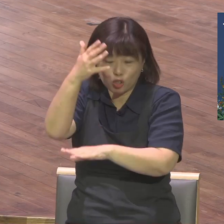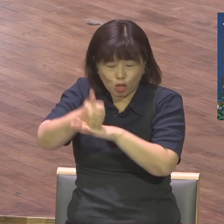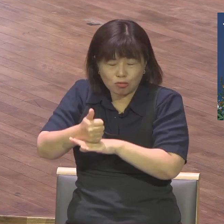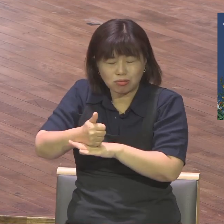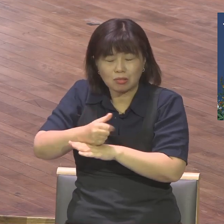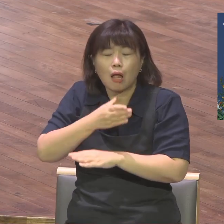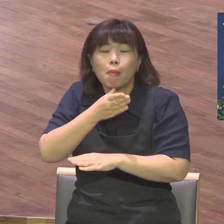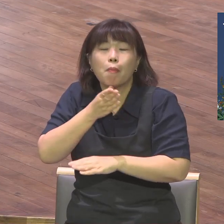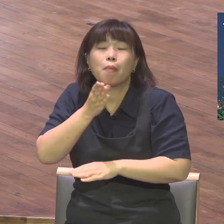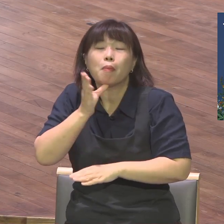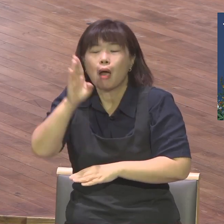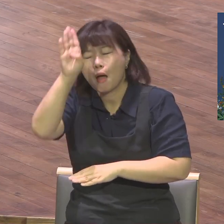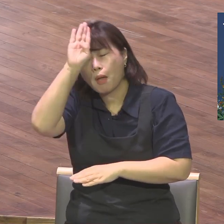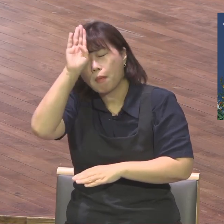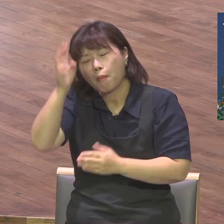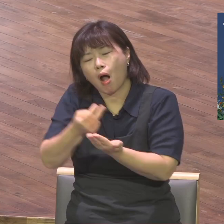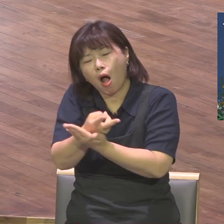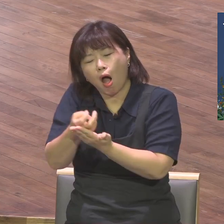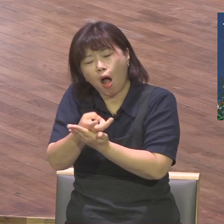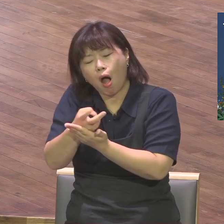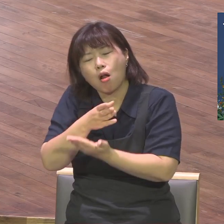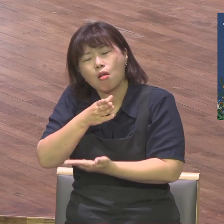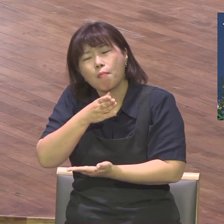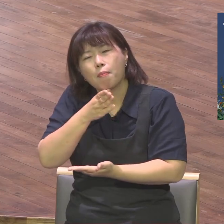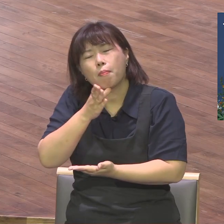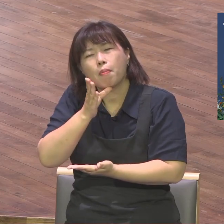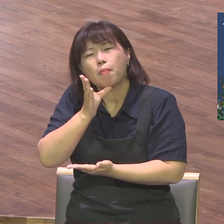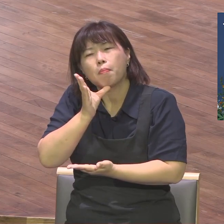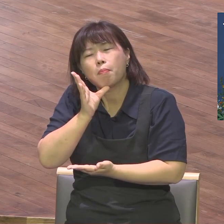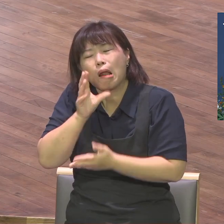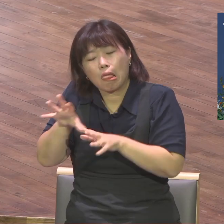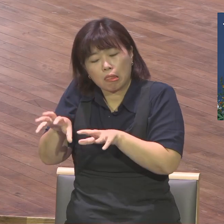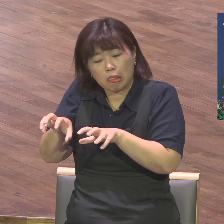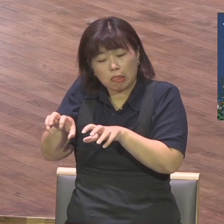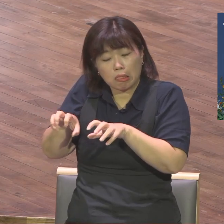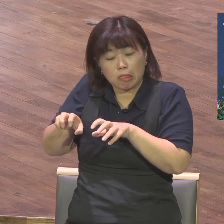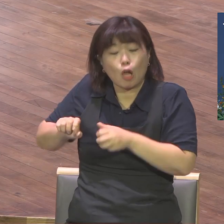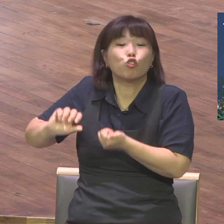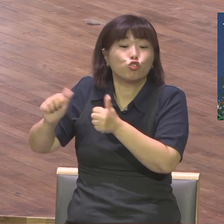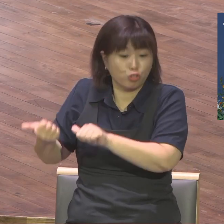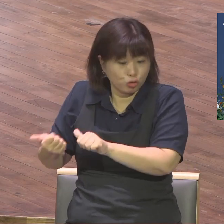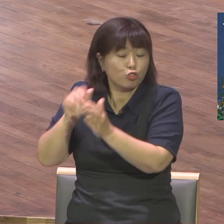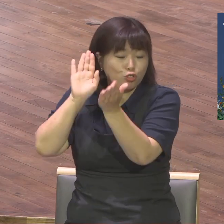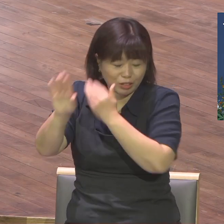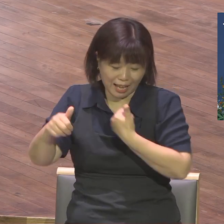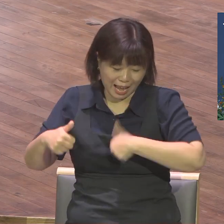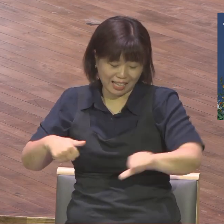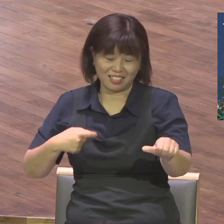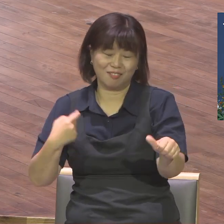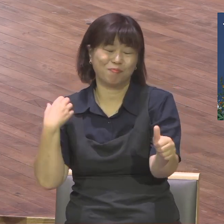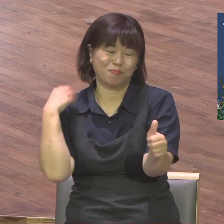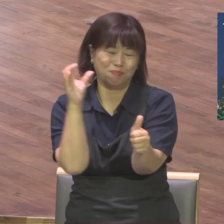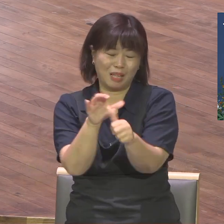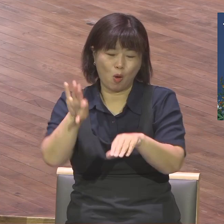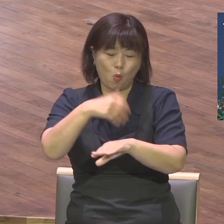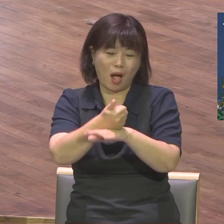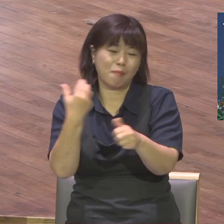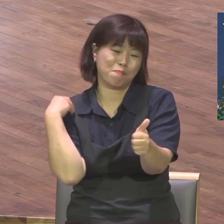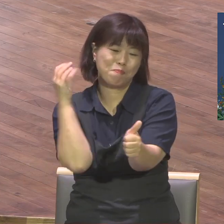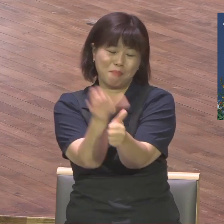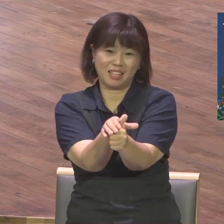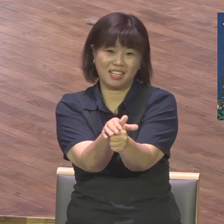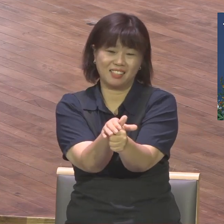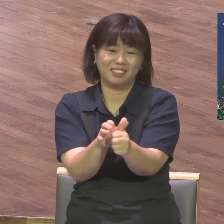결국은 이 병에 걸렸던 우시아가 회복되지 못하고 문둥병자로 죽었어요. 자, 백성들이